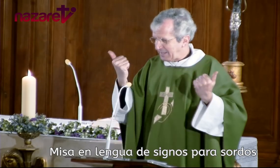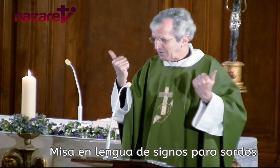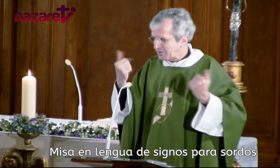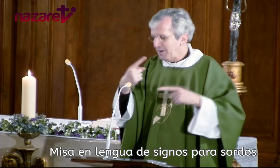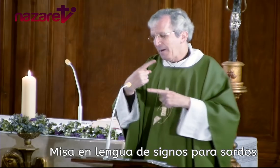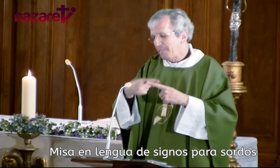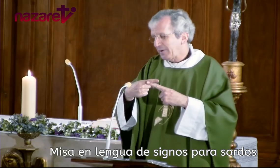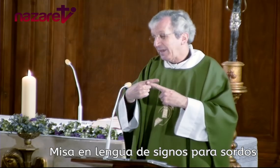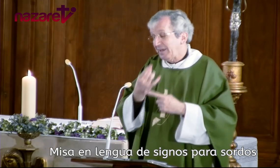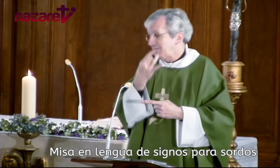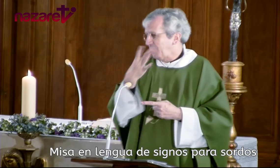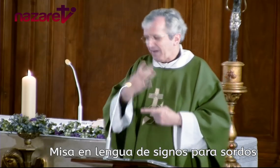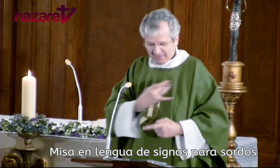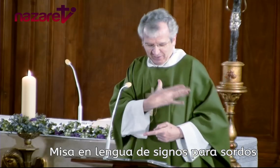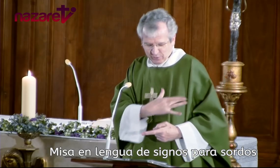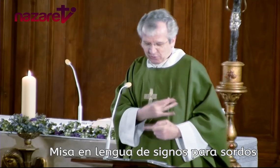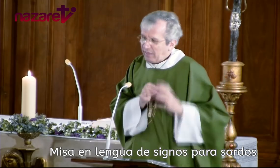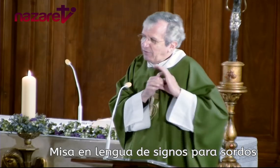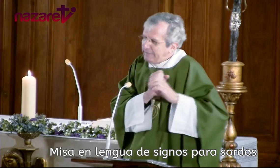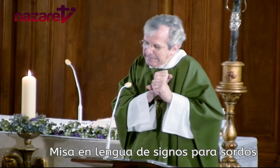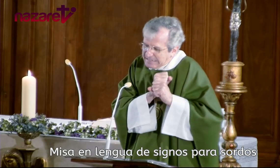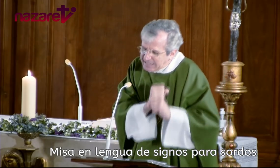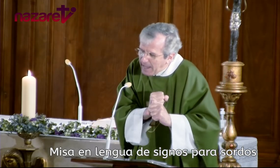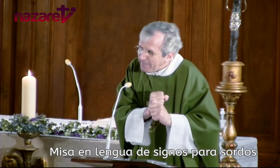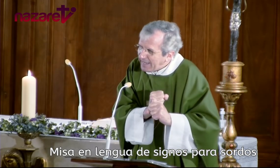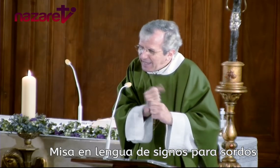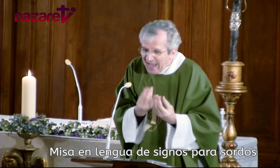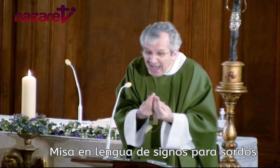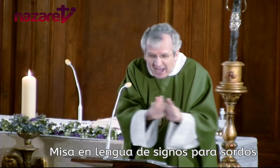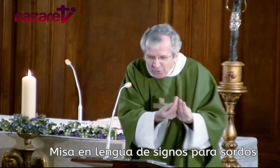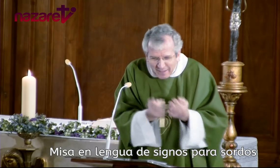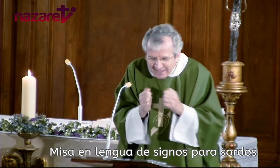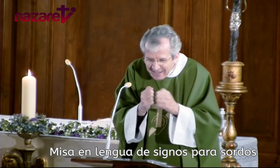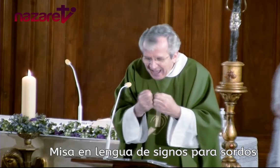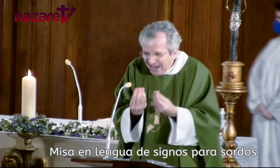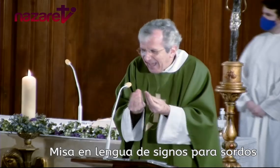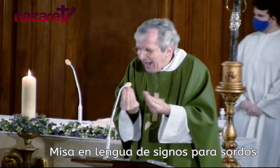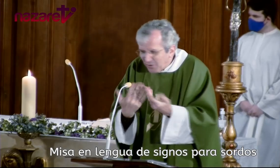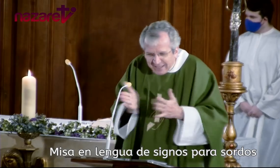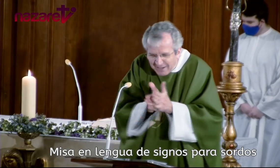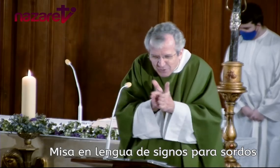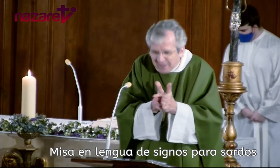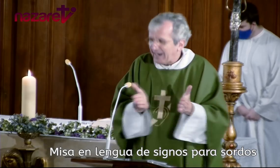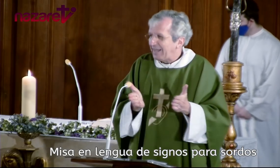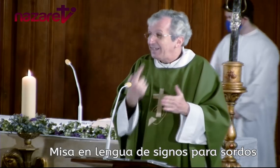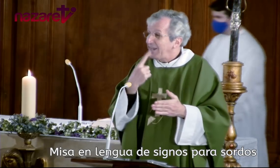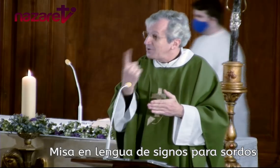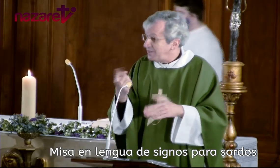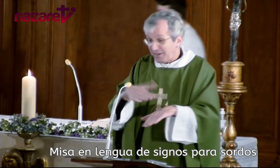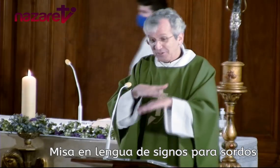desprendidos. ¿Por qué? Es muy fácil que nuestro corazón se apegue a lo material, a lo que tenemos cerca, y nos dirá y nos